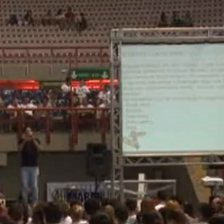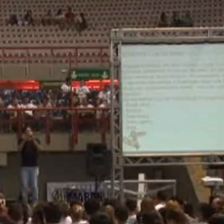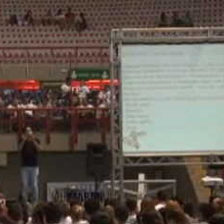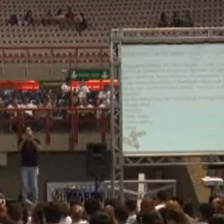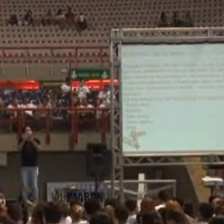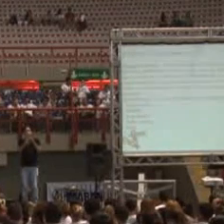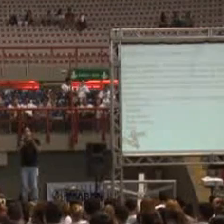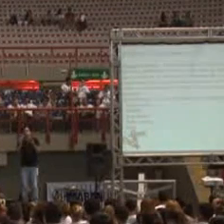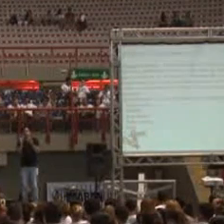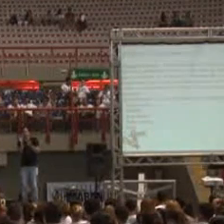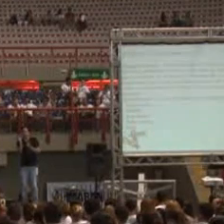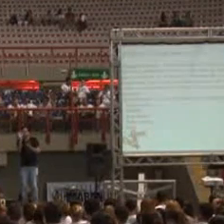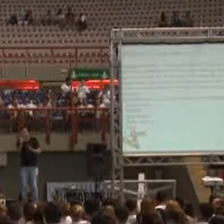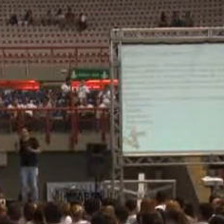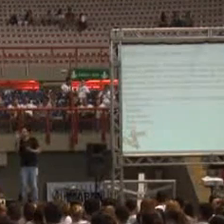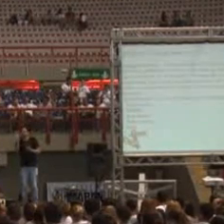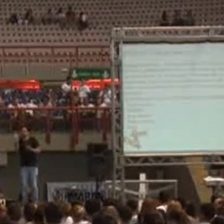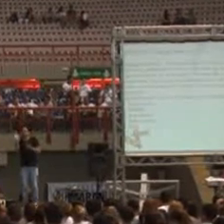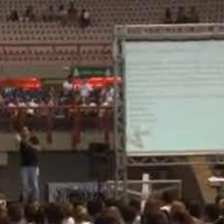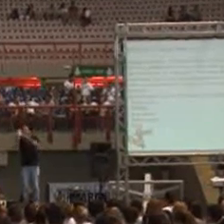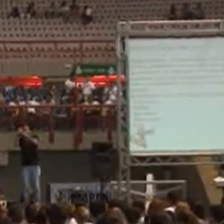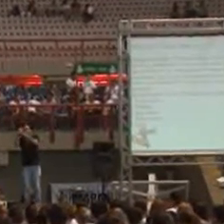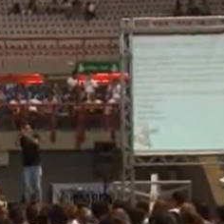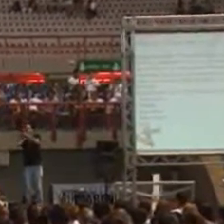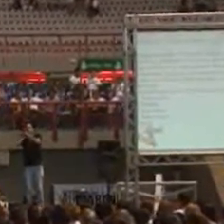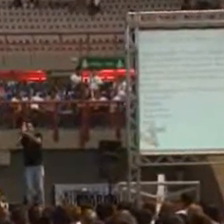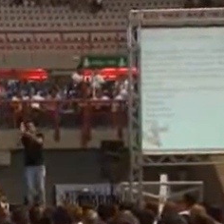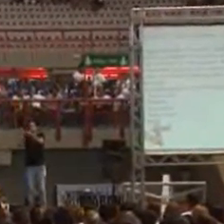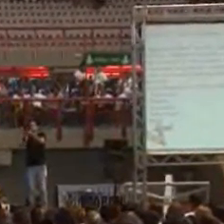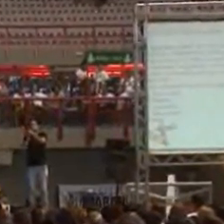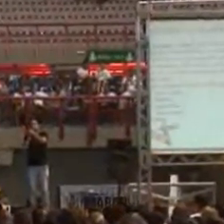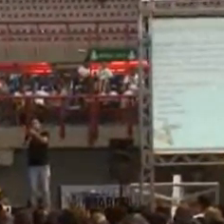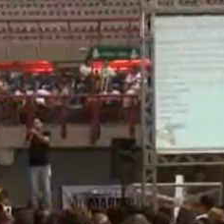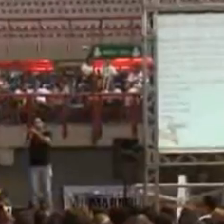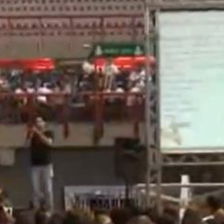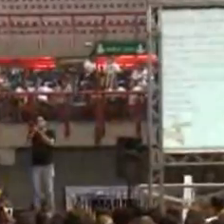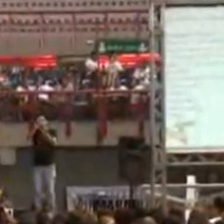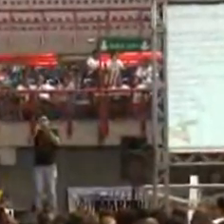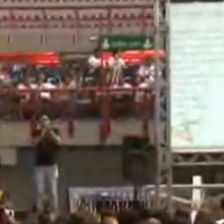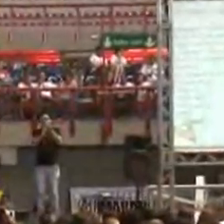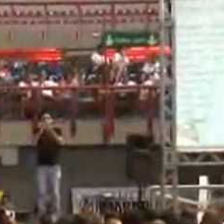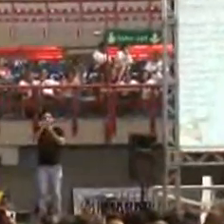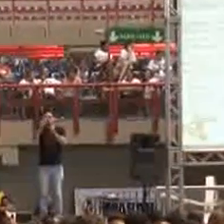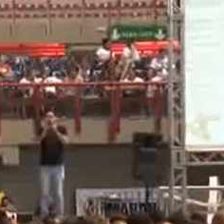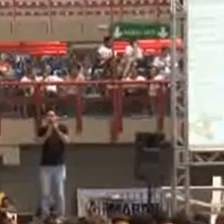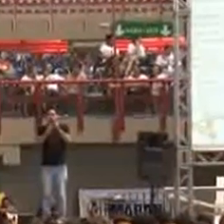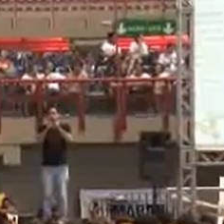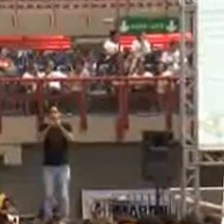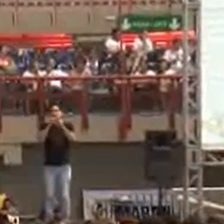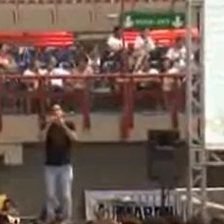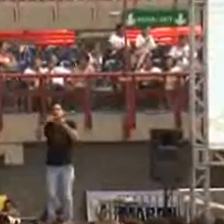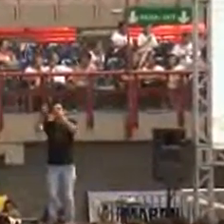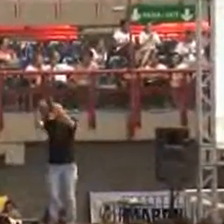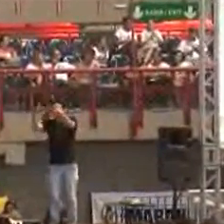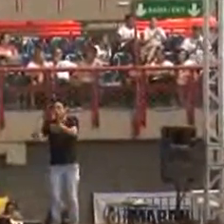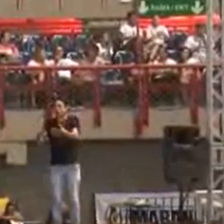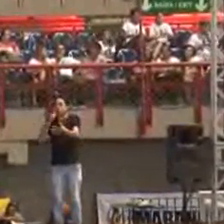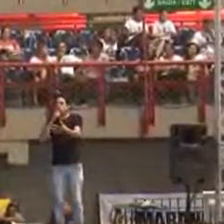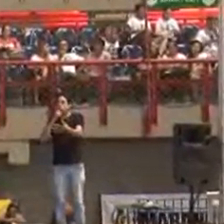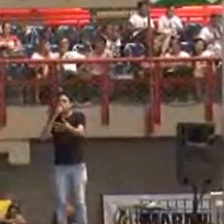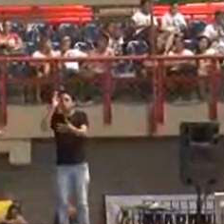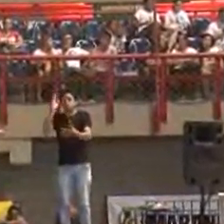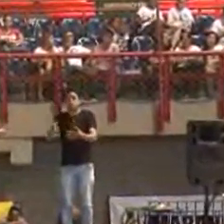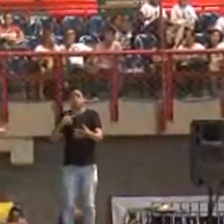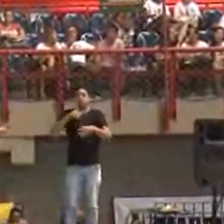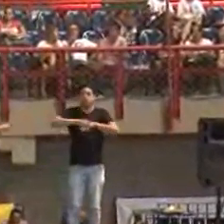subjetivo dessas palavras, que são os adjetivos. Porque se você não definir na construção o que